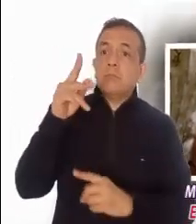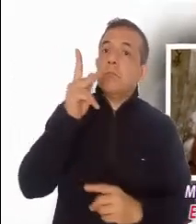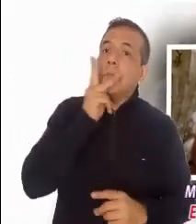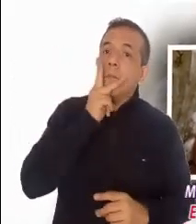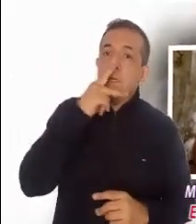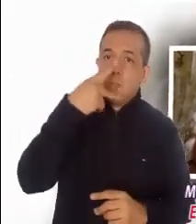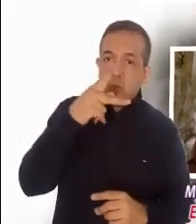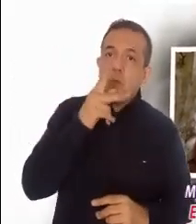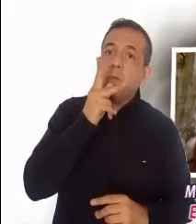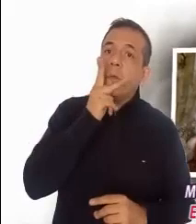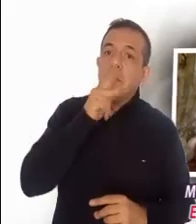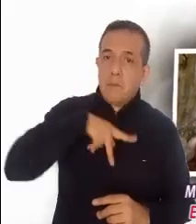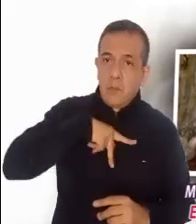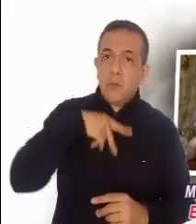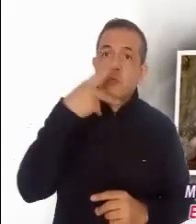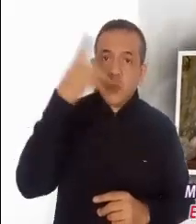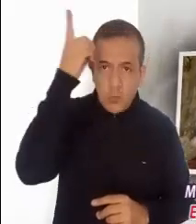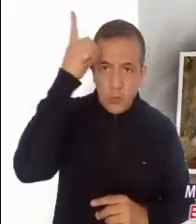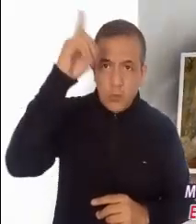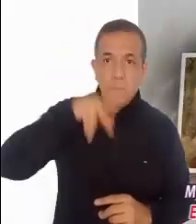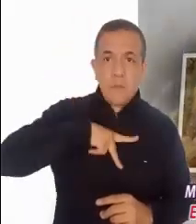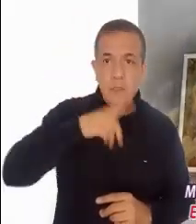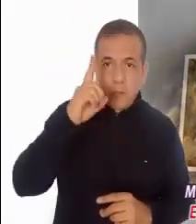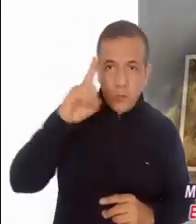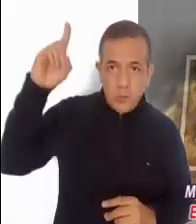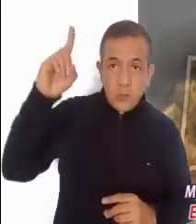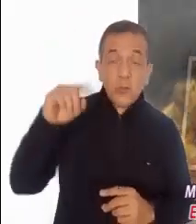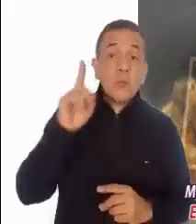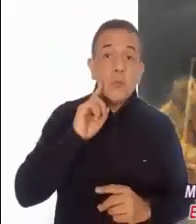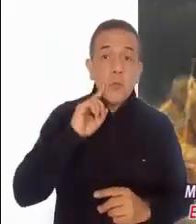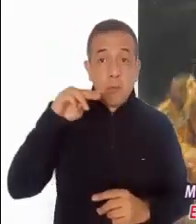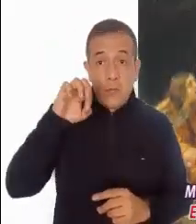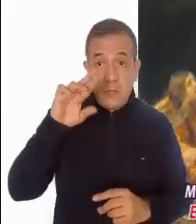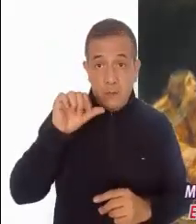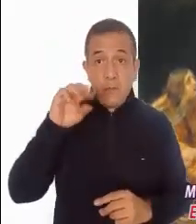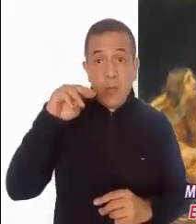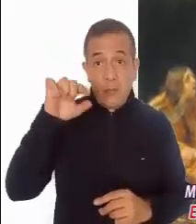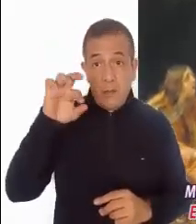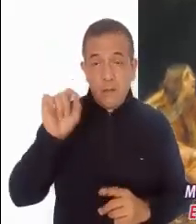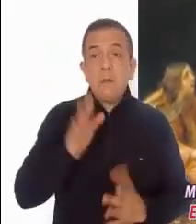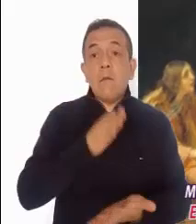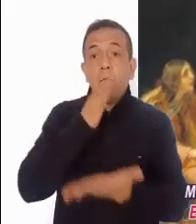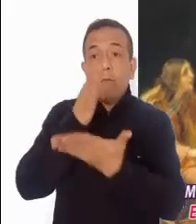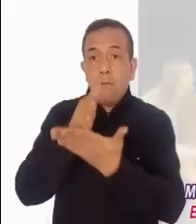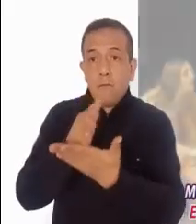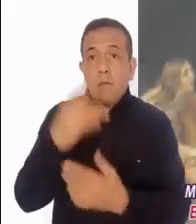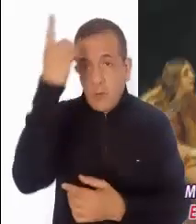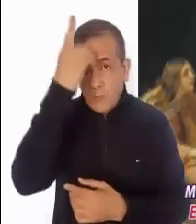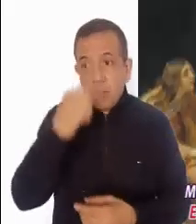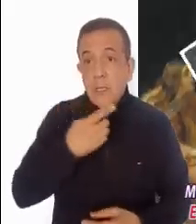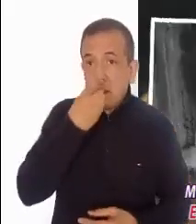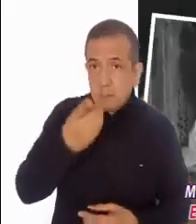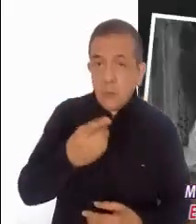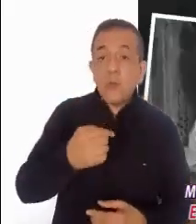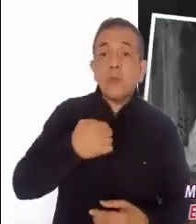Padre, a mi Dios y su Dios. María Magdalena se fue a ver a los discípulos y les anunció, He